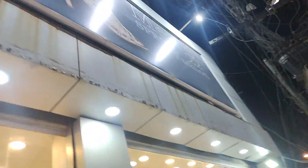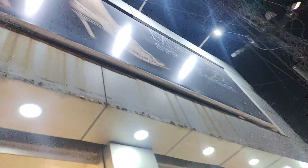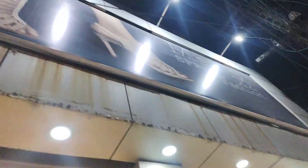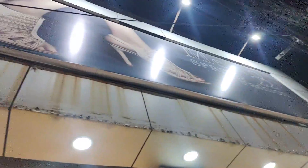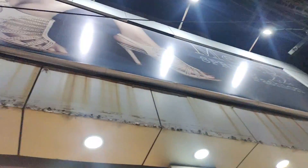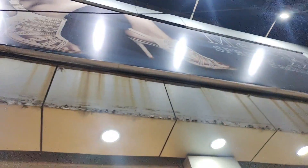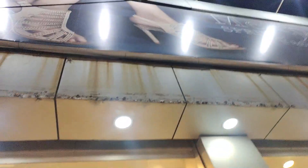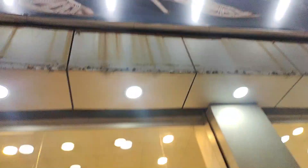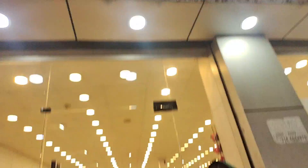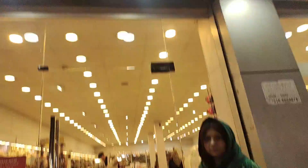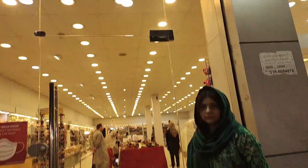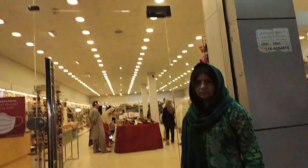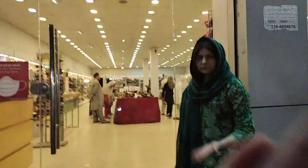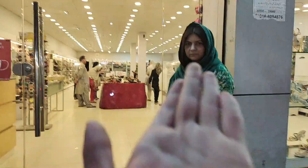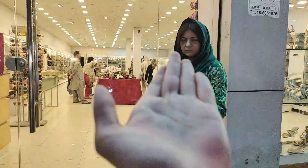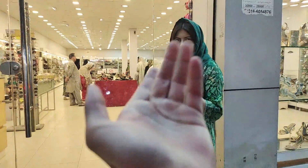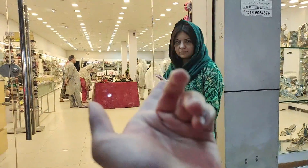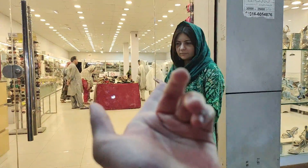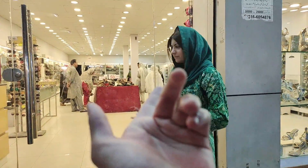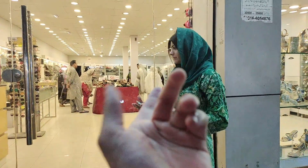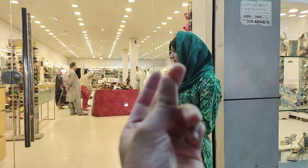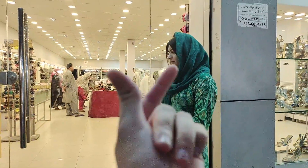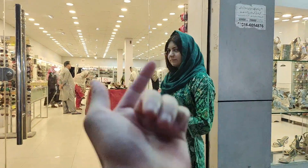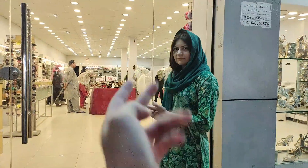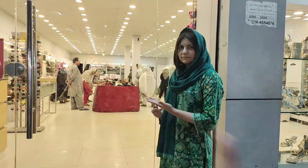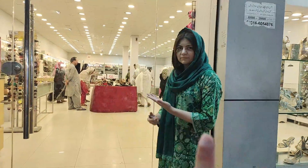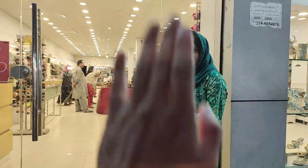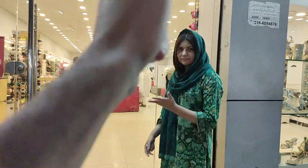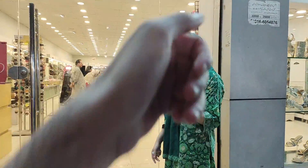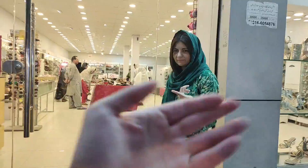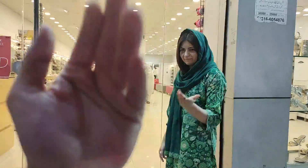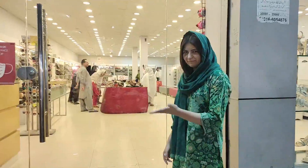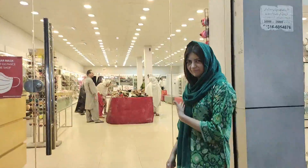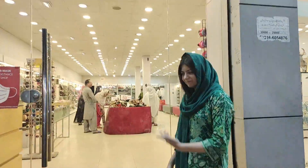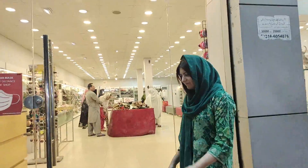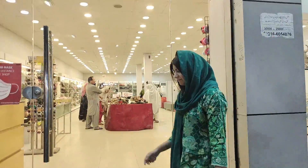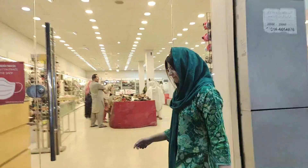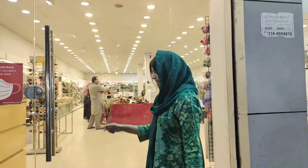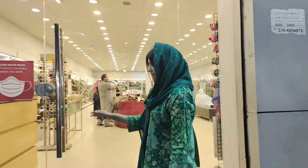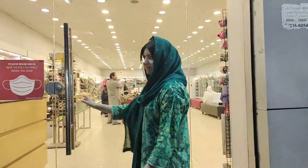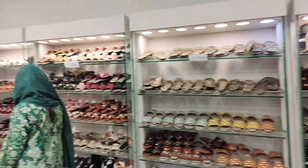और ये यहाँ पे हमें एक मेट्रो मिली हुई है। चलो जी जल्दी करो, जल्दी से लेके आओ भाई।